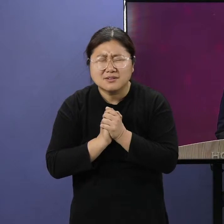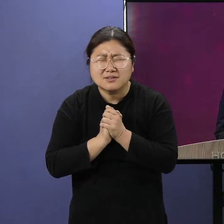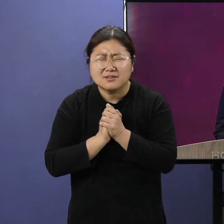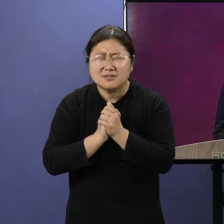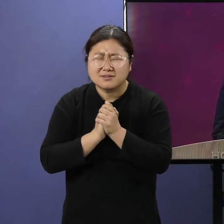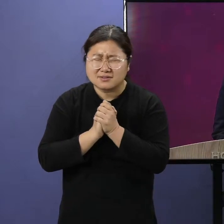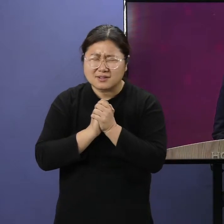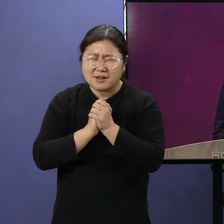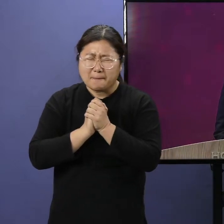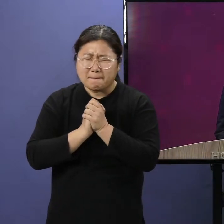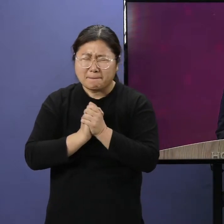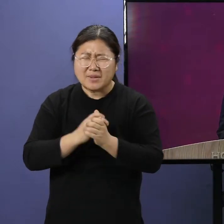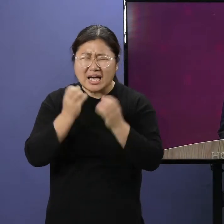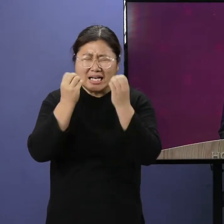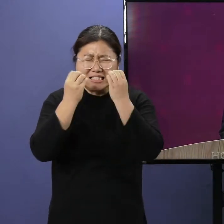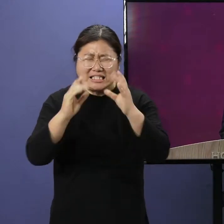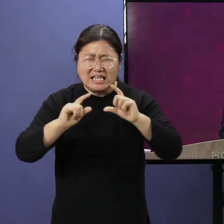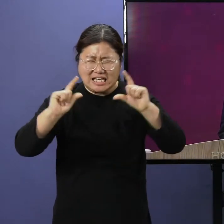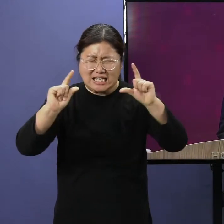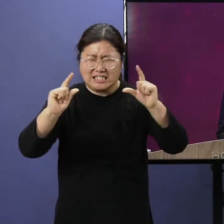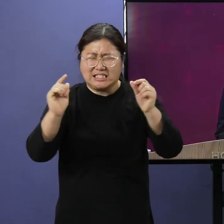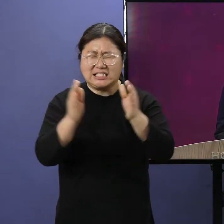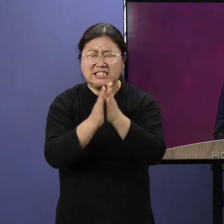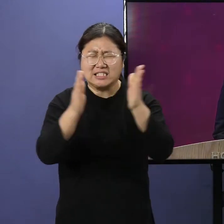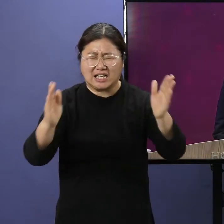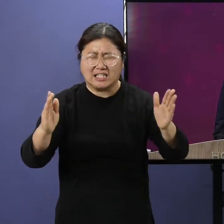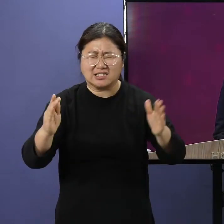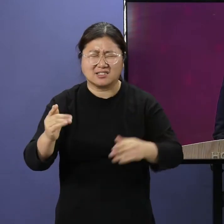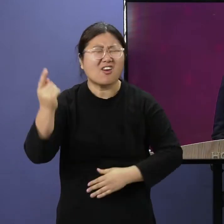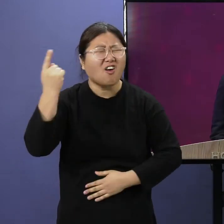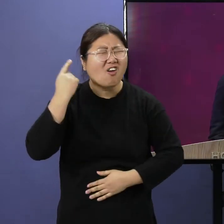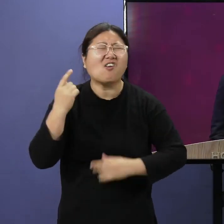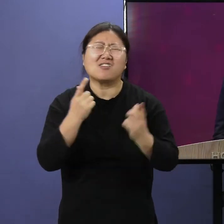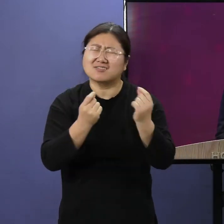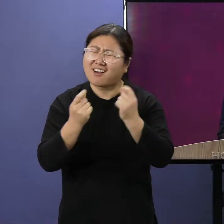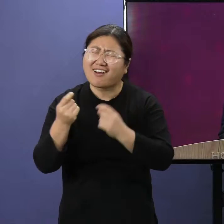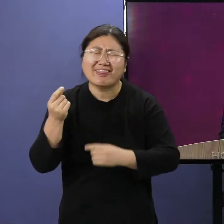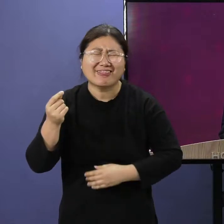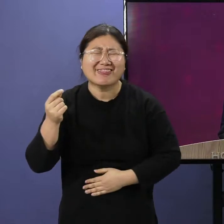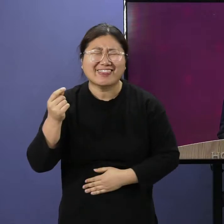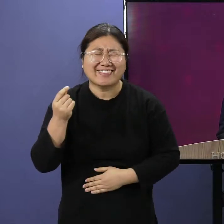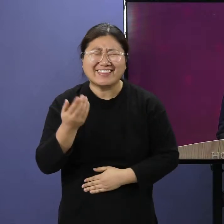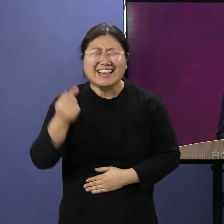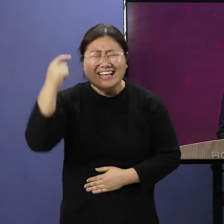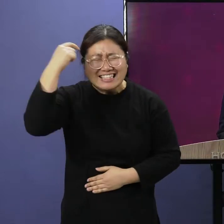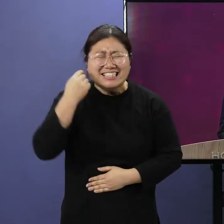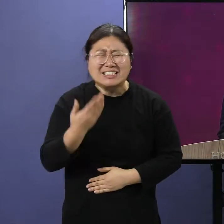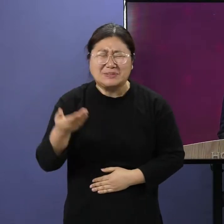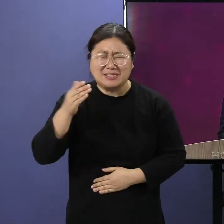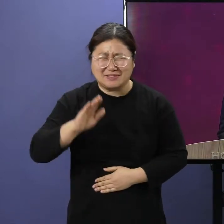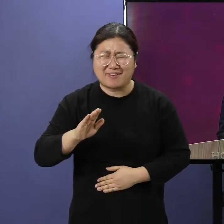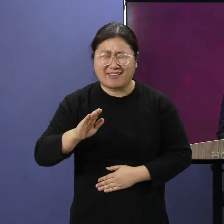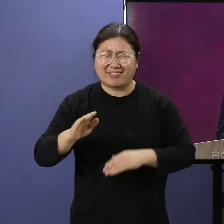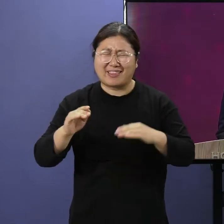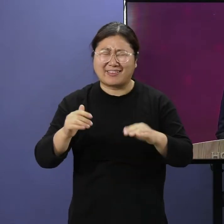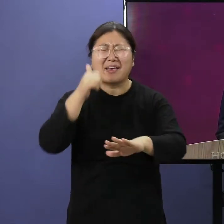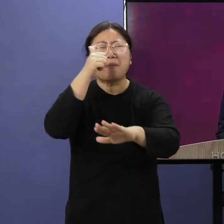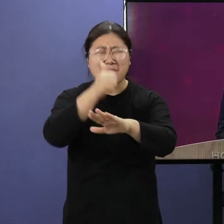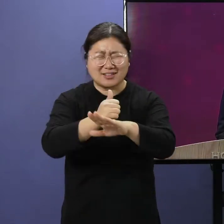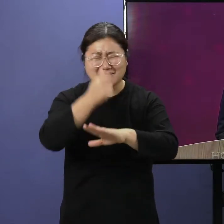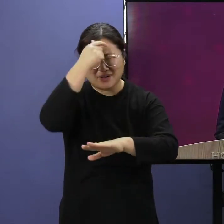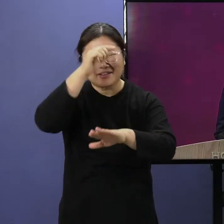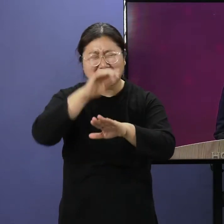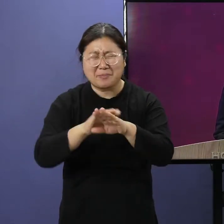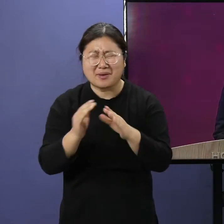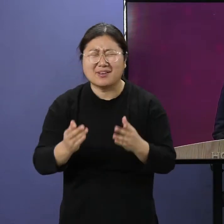엊그제 같은데 올해도 마지막 수 예배를 드립니다. 올 한 해를 돌아보면 우리가 드리는 예배가 너무나